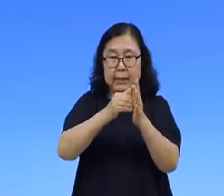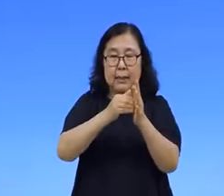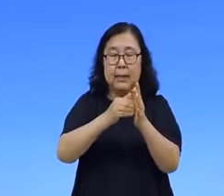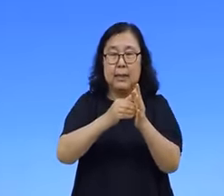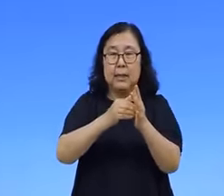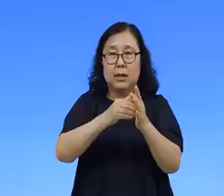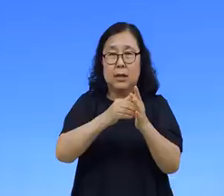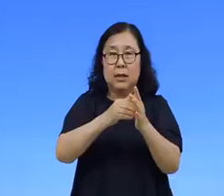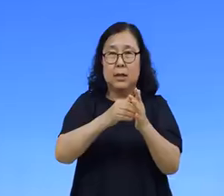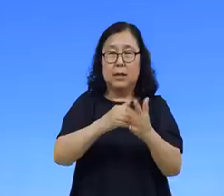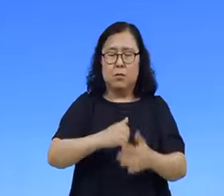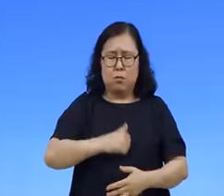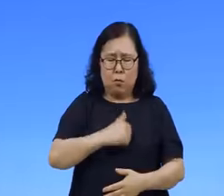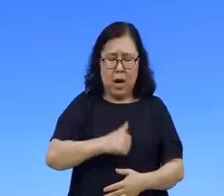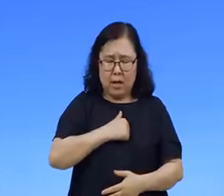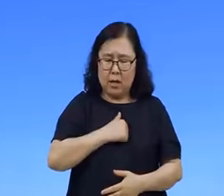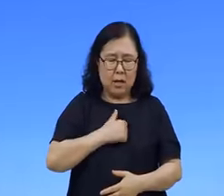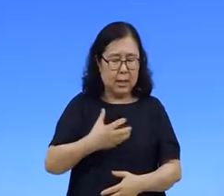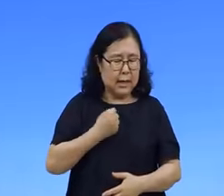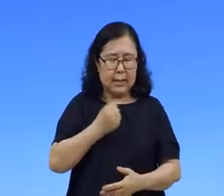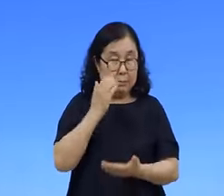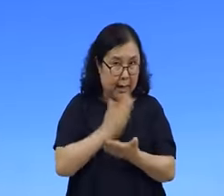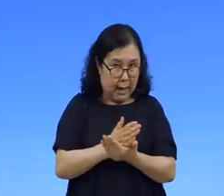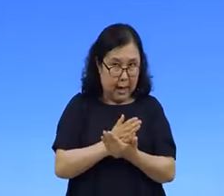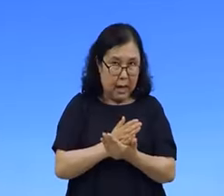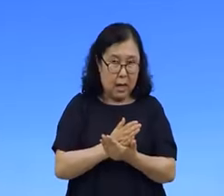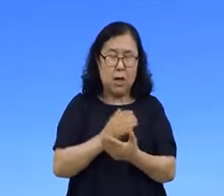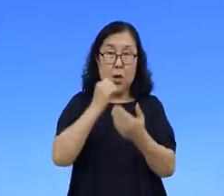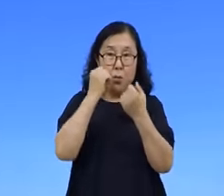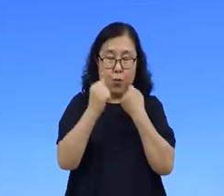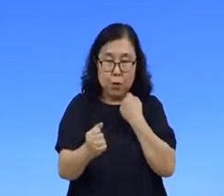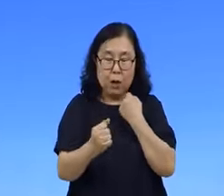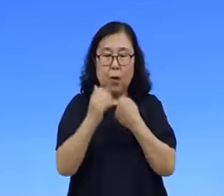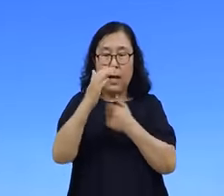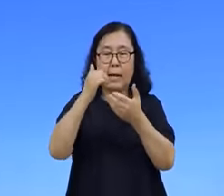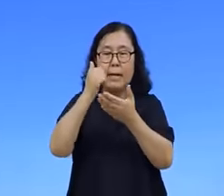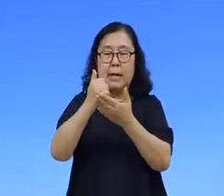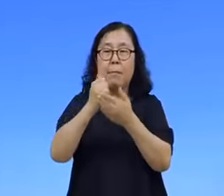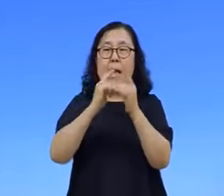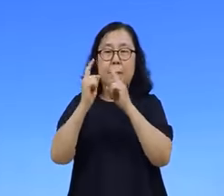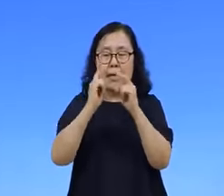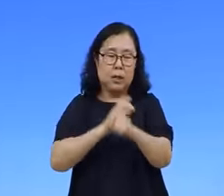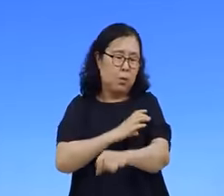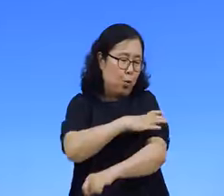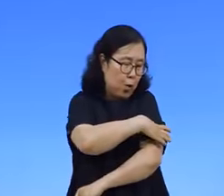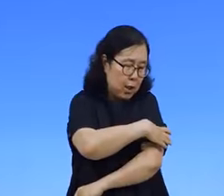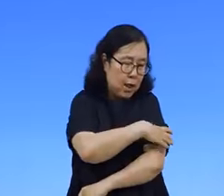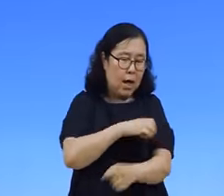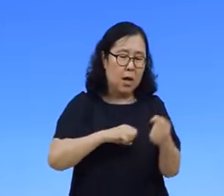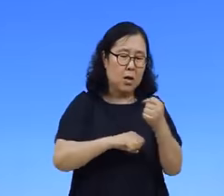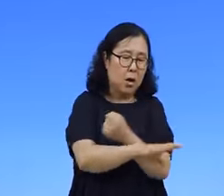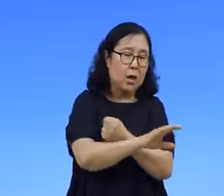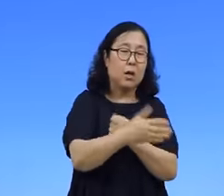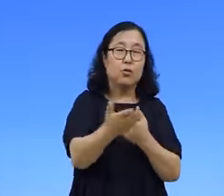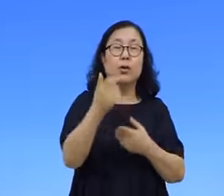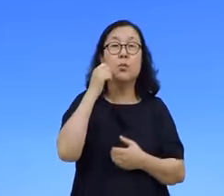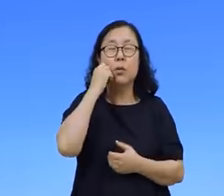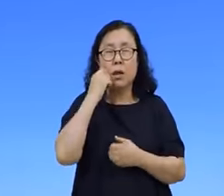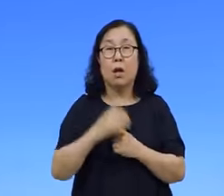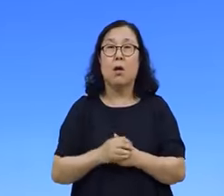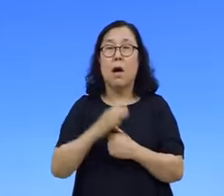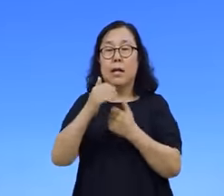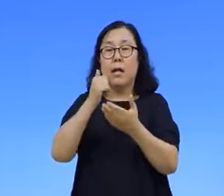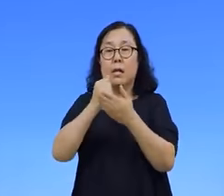맥락 아닙니까? 그랬는데도 불구하고 가인은 그 하나님의 말씀의 권위가 그에게 영향을 못 미칩니다. 이런